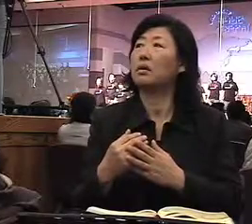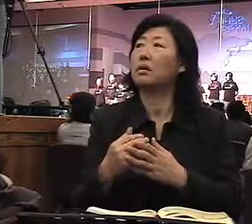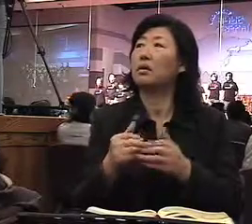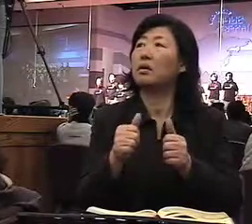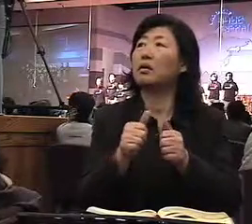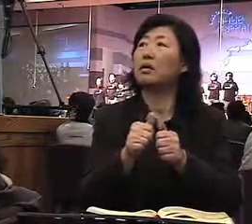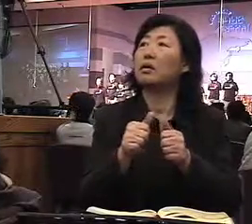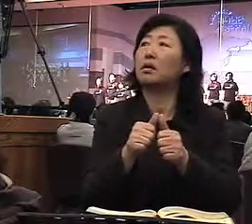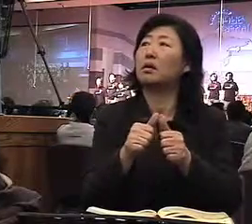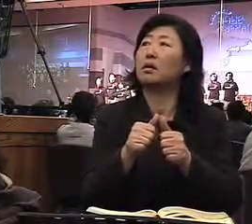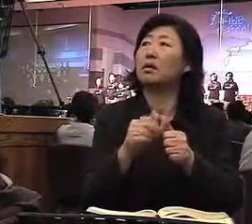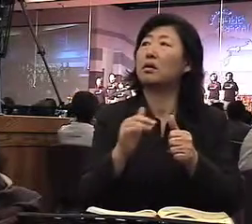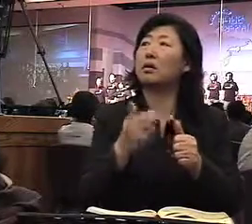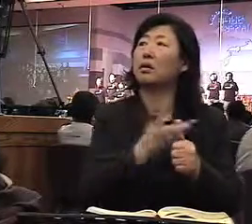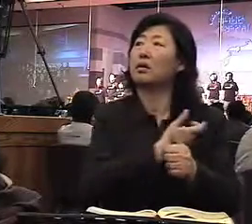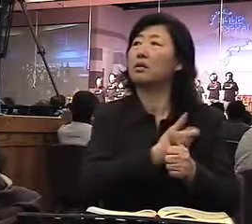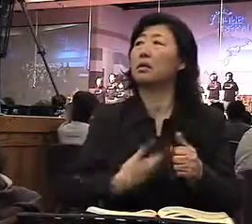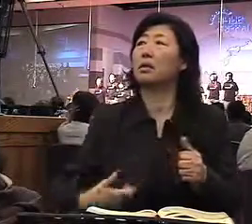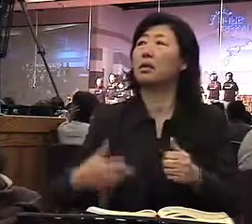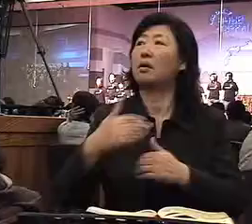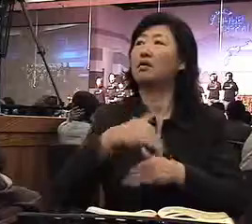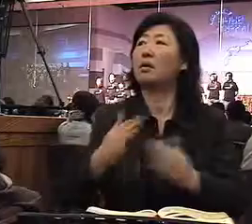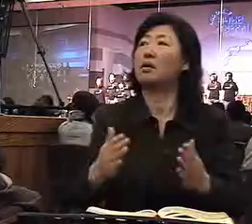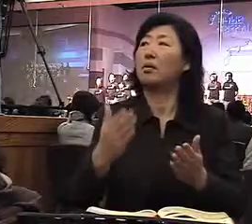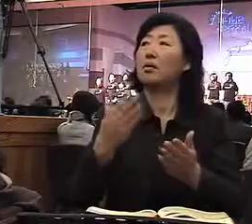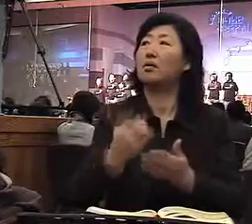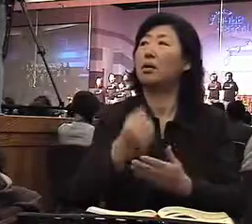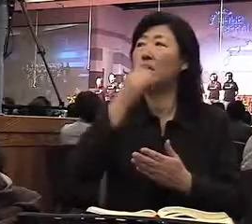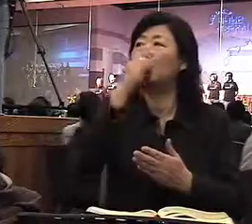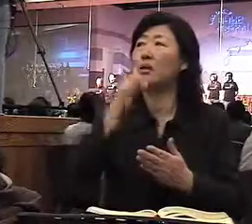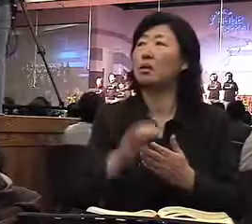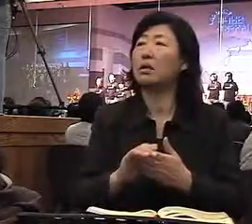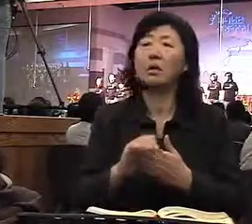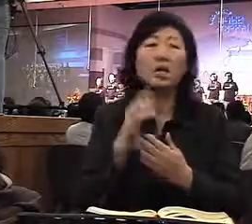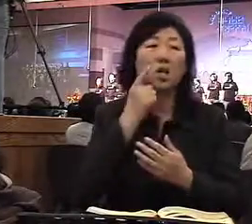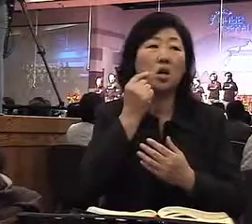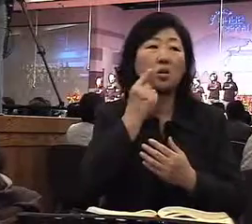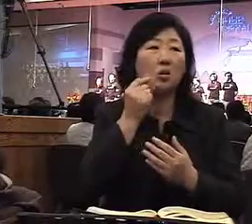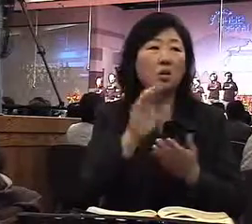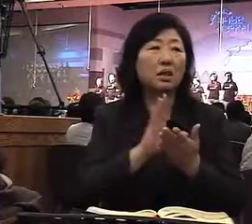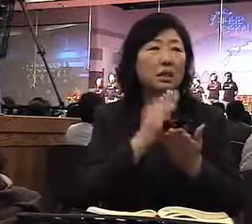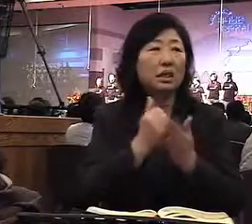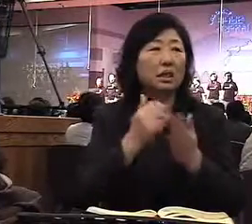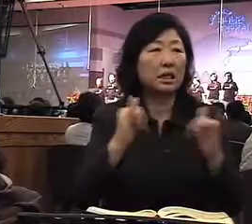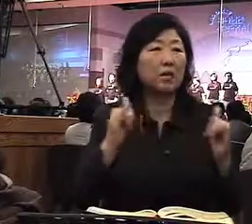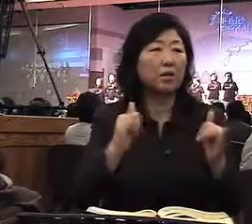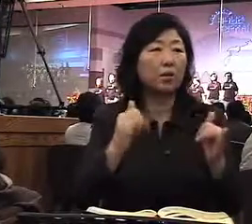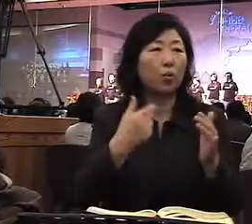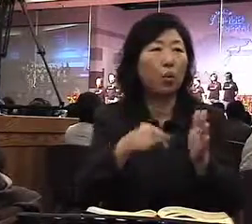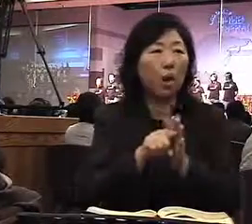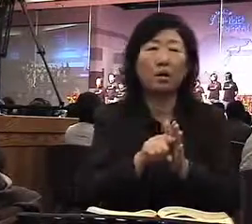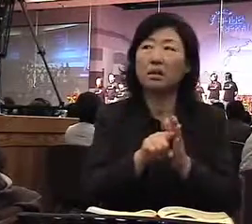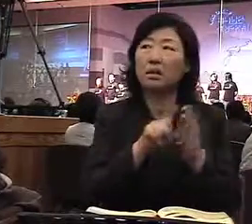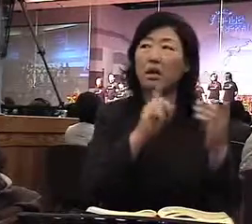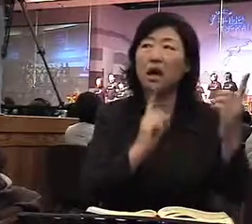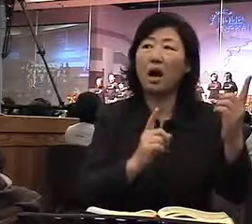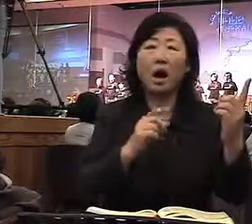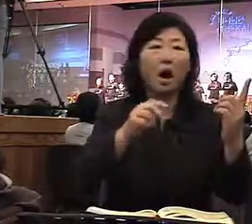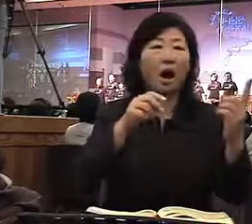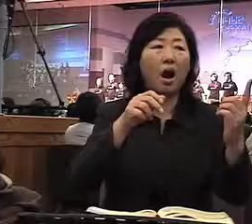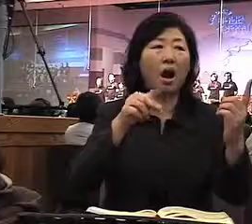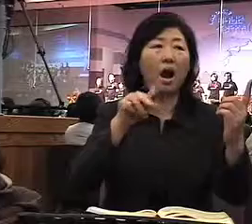6명이 제자 훈련을 받고 있습니다. 그리고 오늘 일본인 크리스천 대상들을 위한